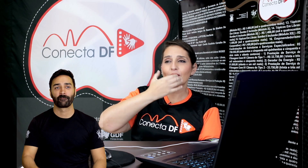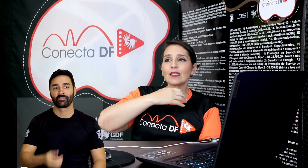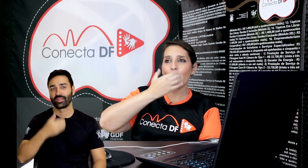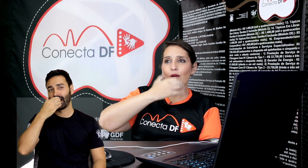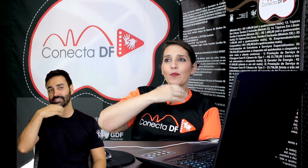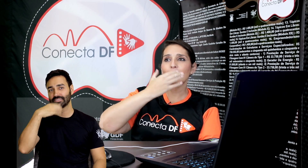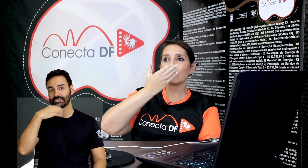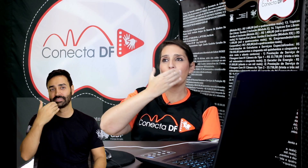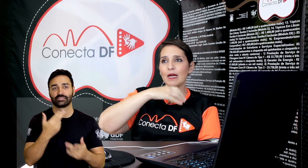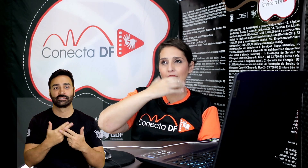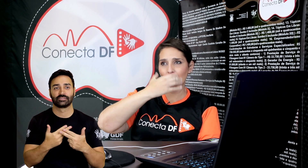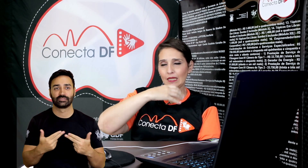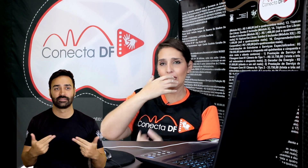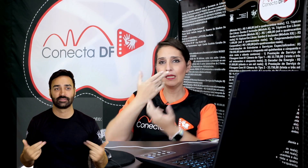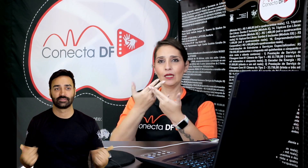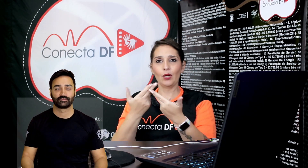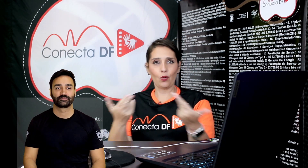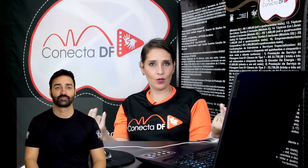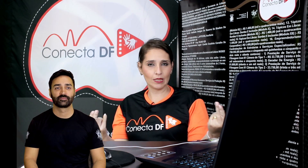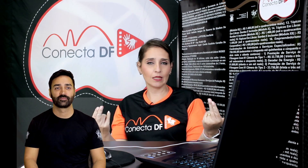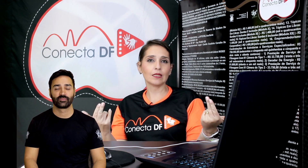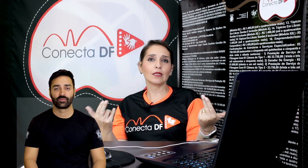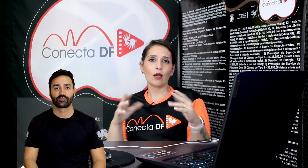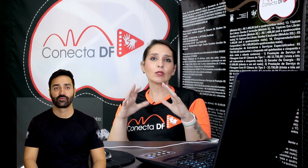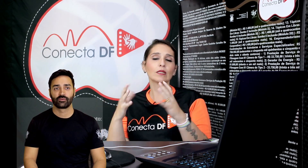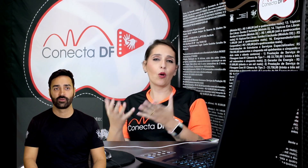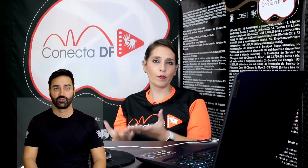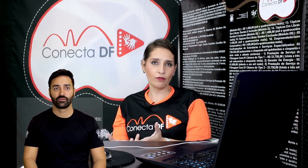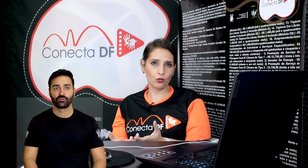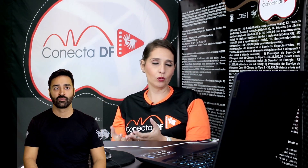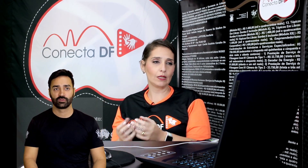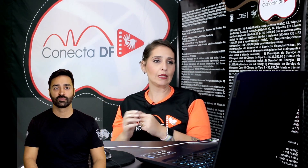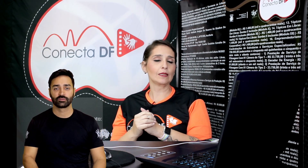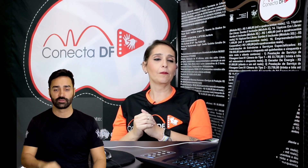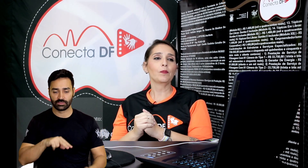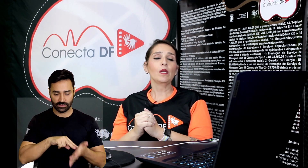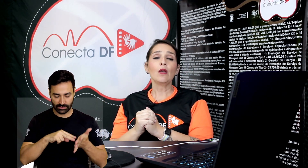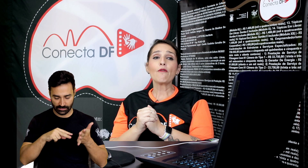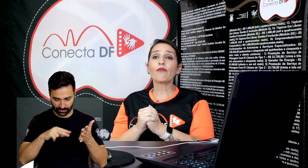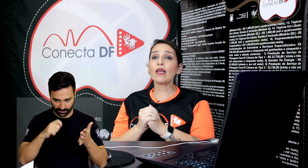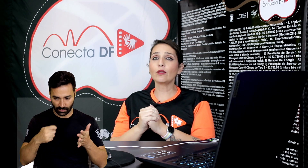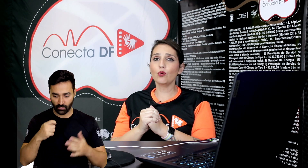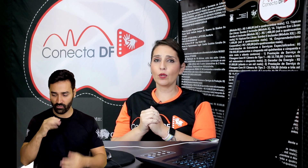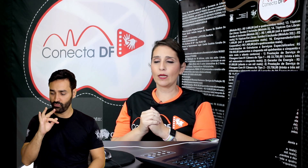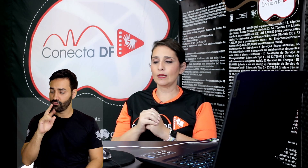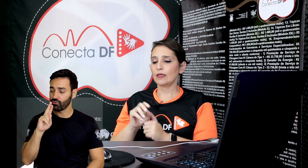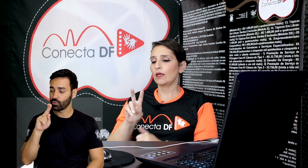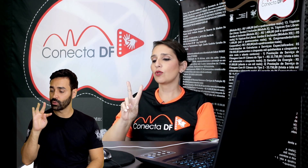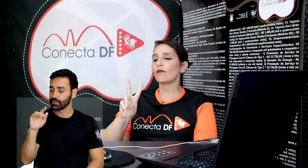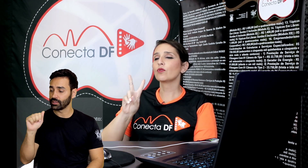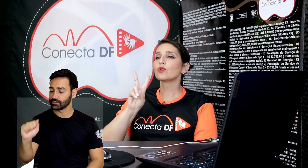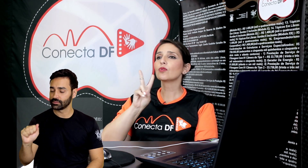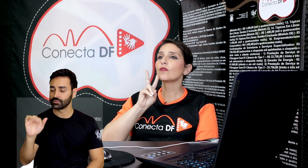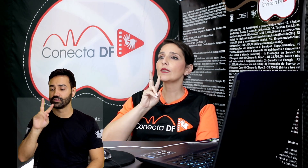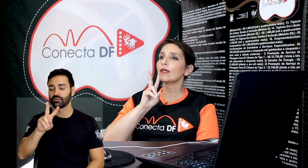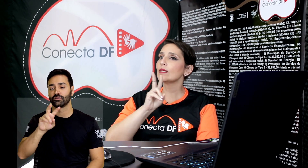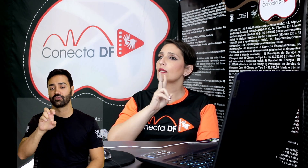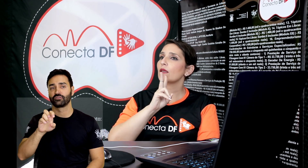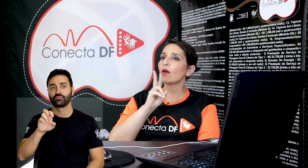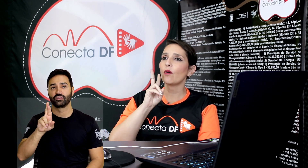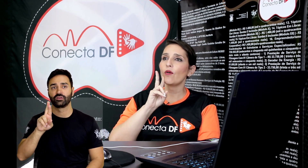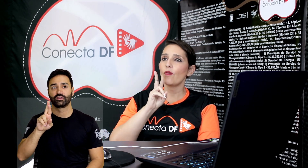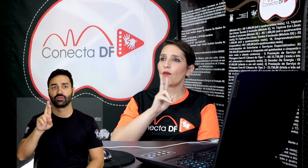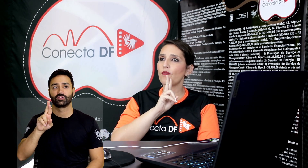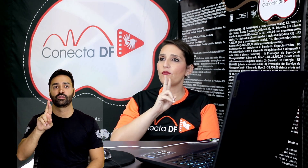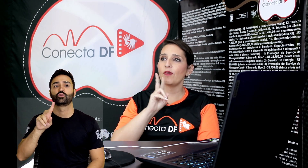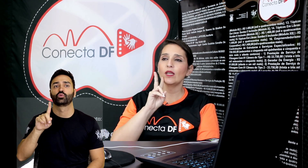mas o sinal é o mesmo, maçã, coisas, é o sinal para frutas. Verduras, eu já vi os surdos fazendo esse aqui,